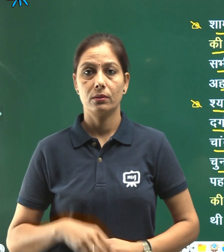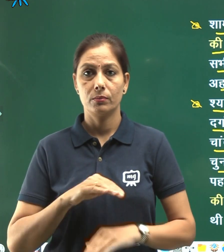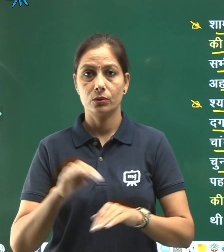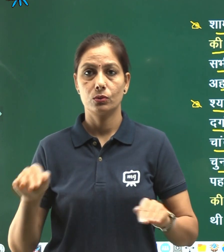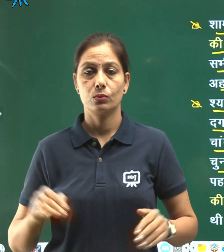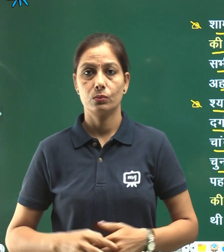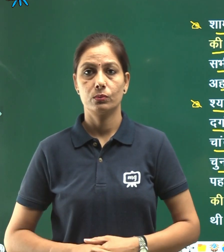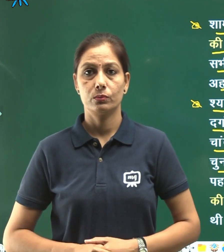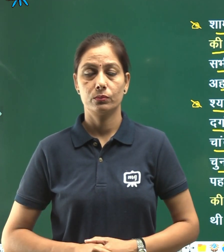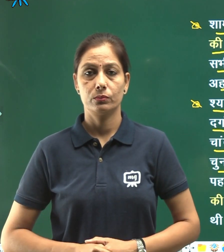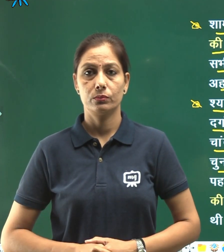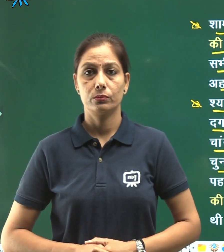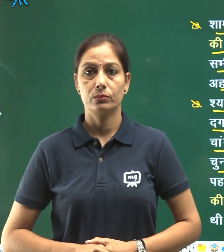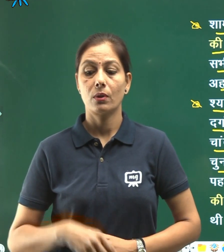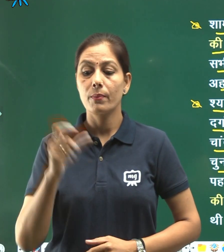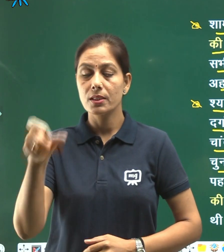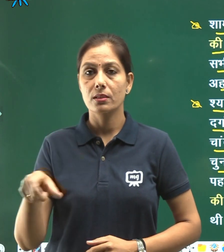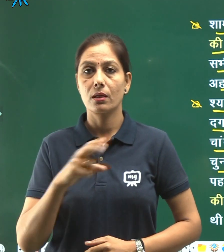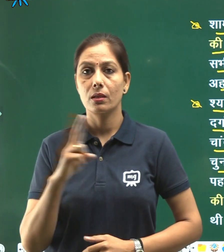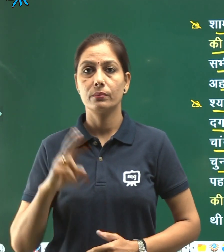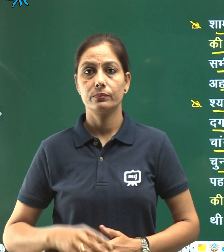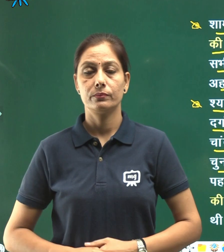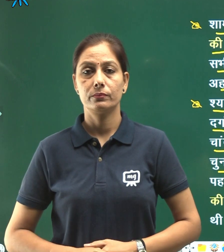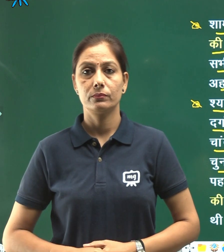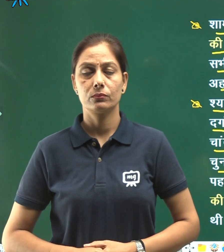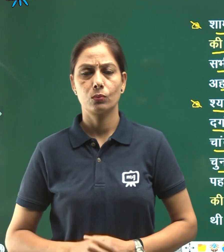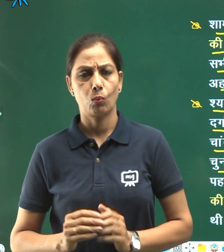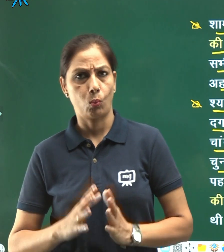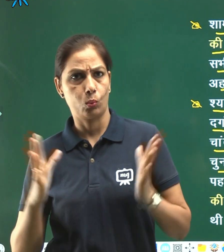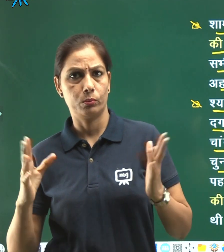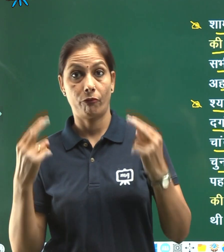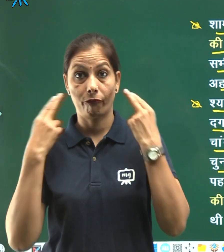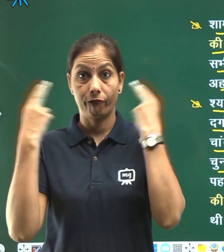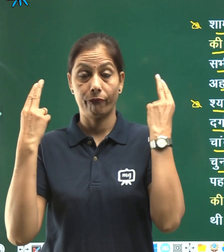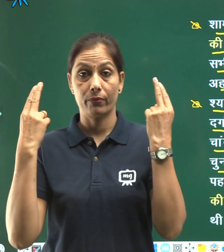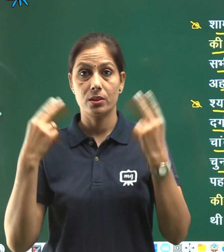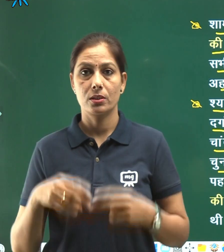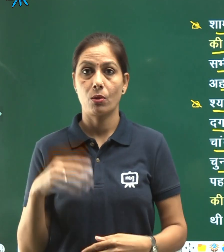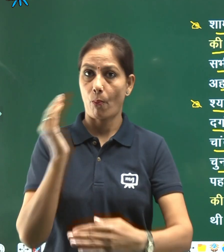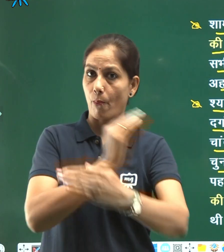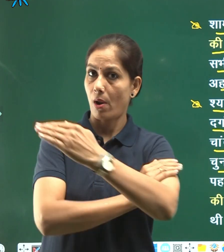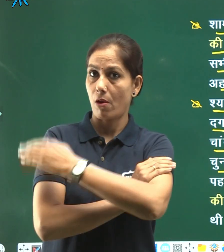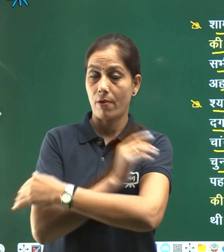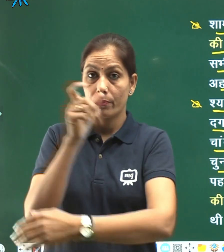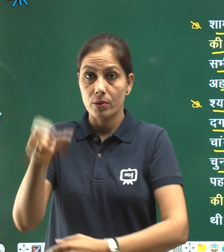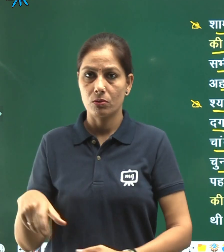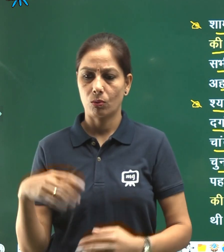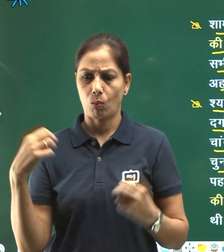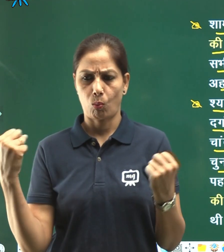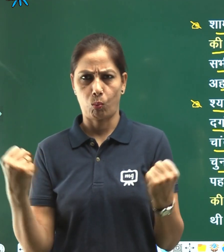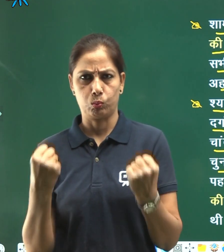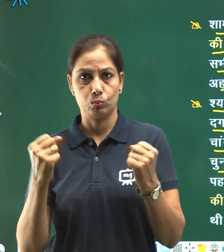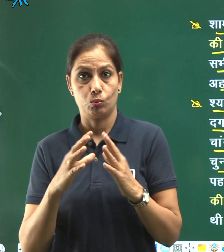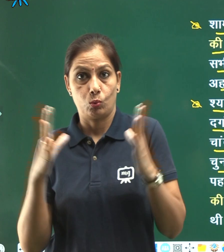बच्चों, चांद सिंह बहुत बड़ा पहलवान था, वह बहुत ताकतवर था।